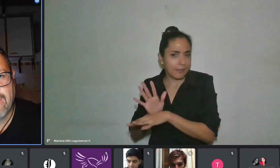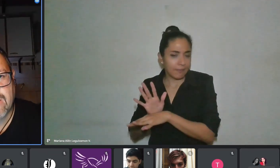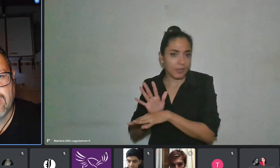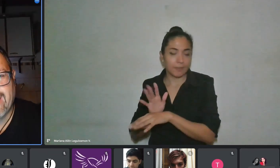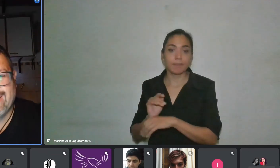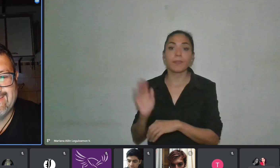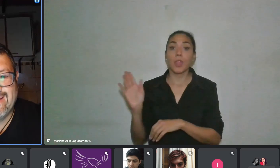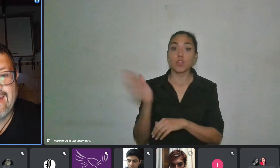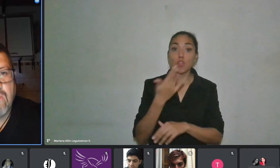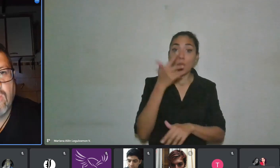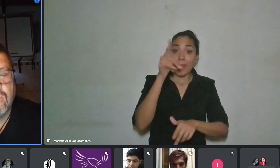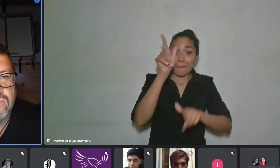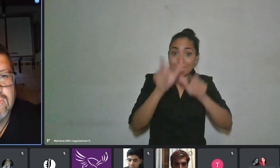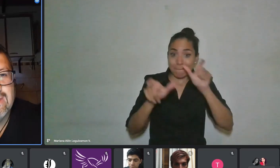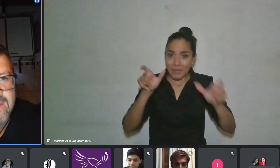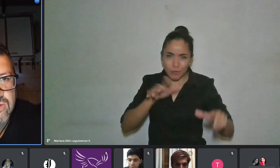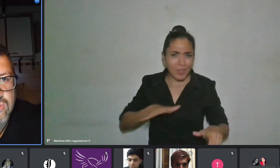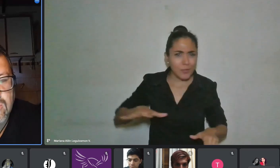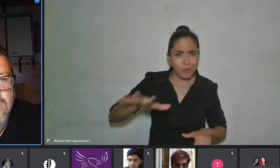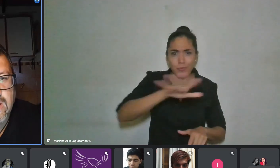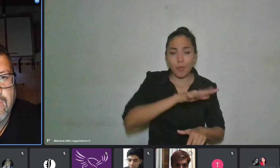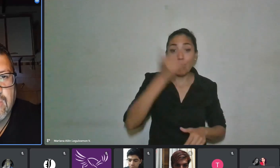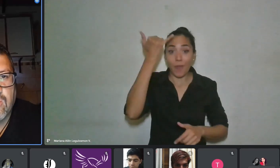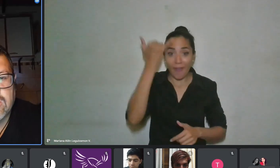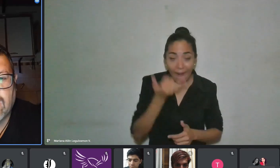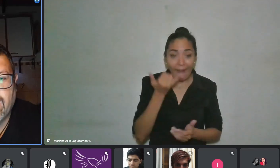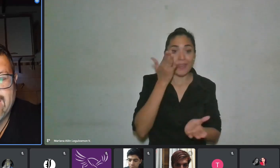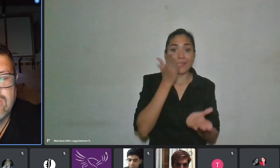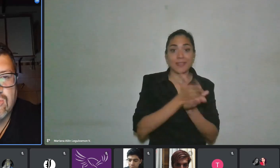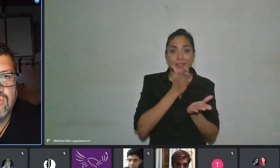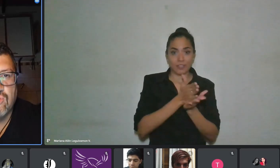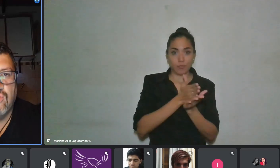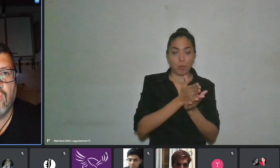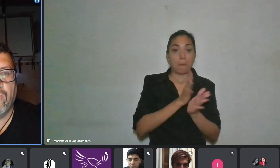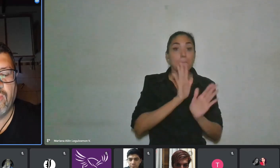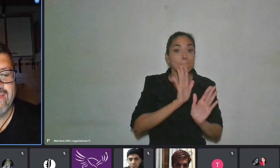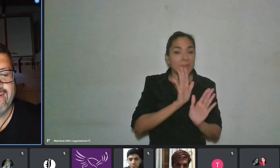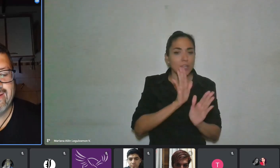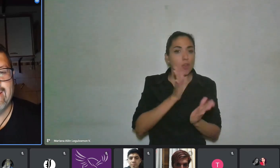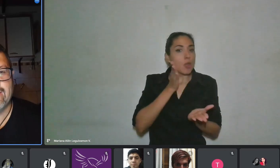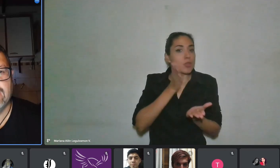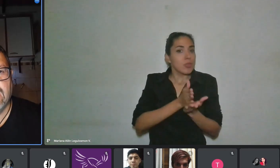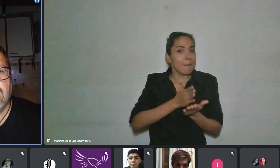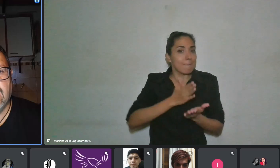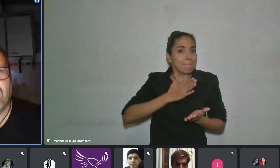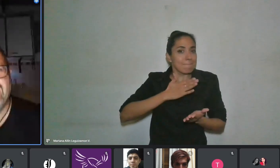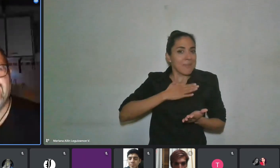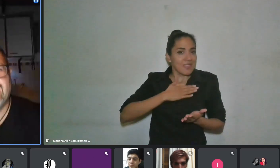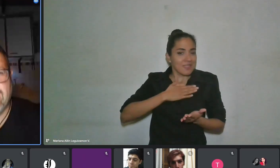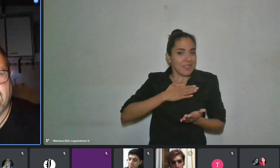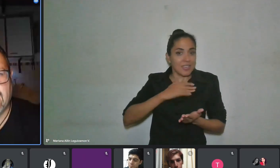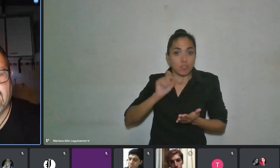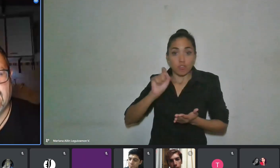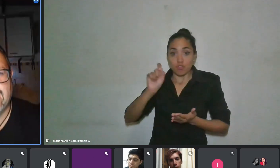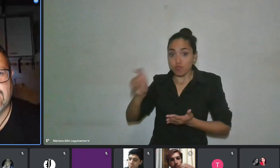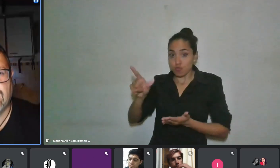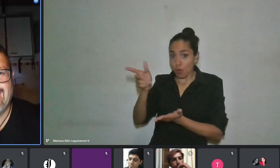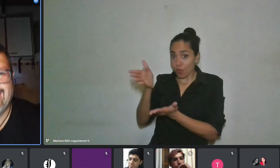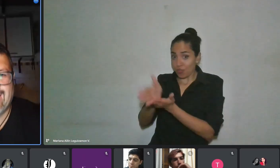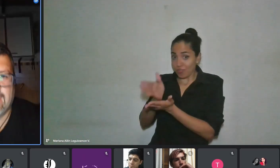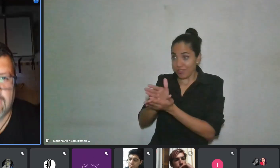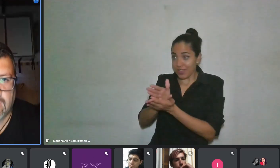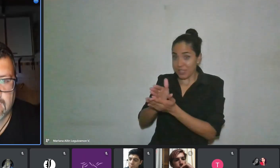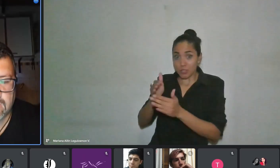las personas tenemos derechos, pero nuestros derechos no pueden ir por encima del derecho